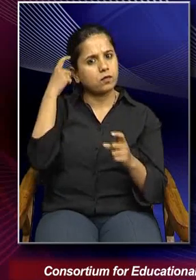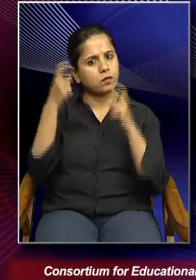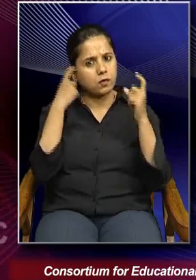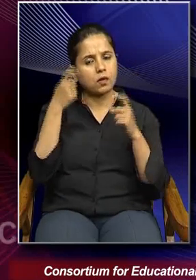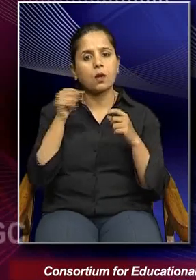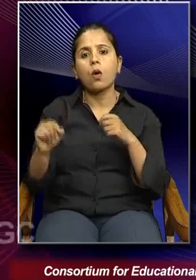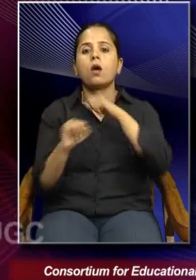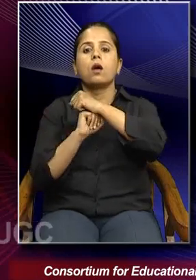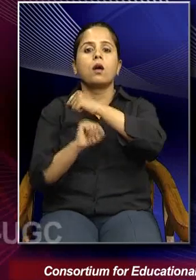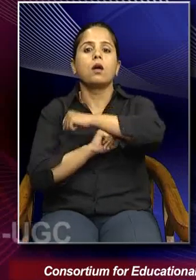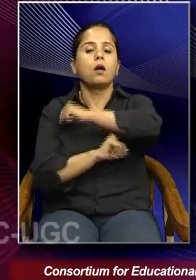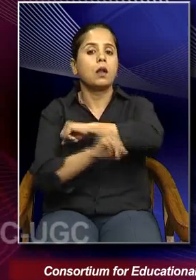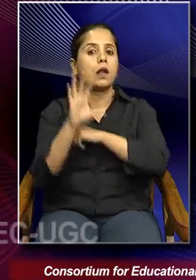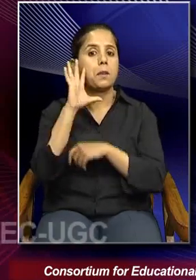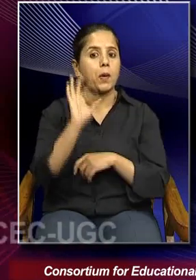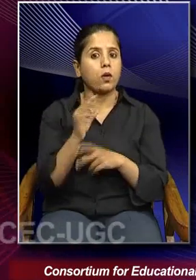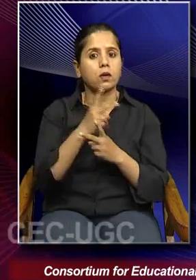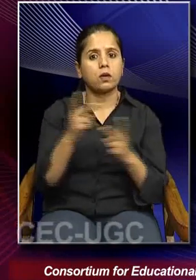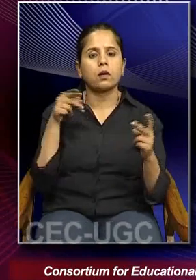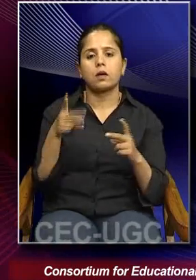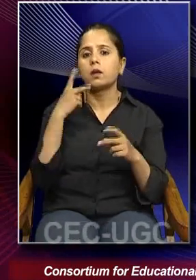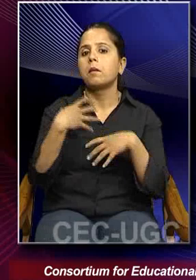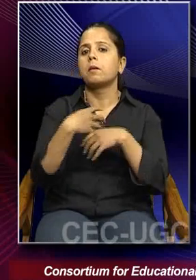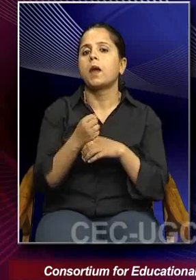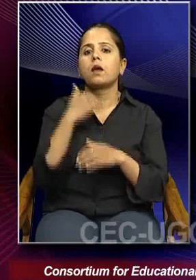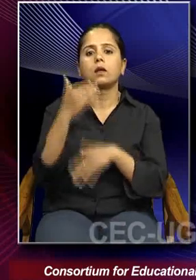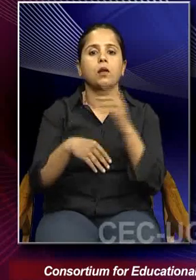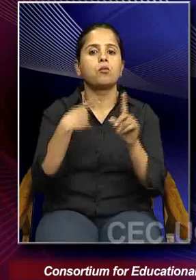आधारशिला के रूप में रचनात्मक